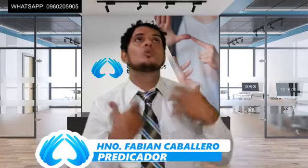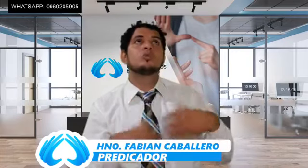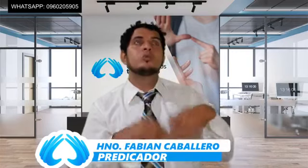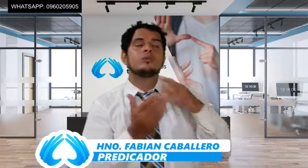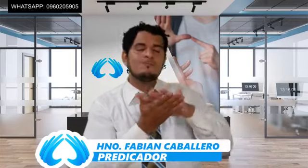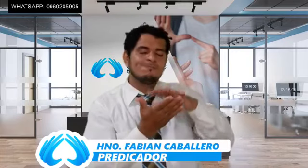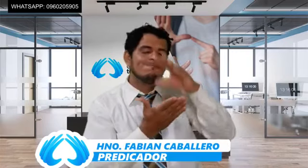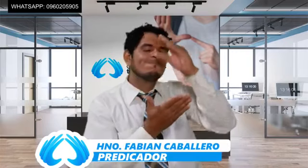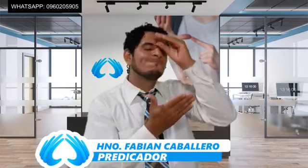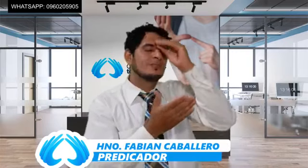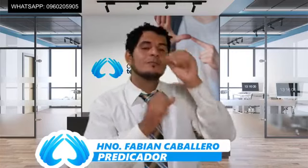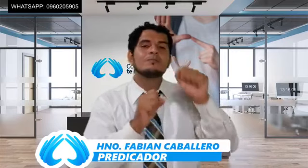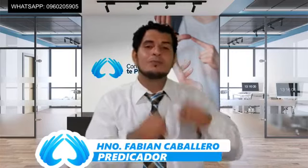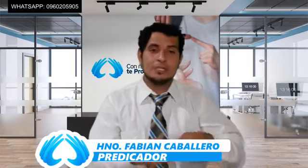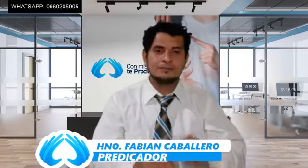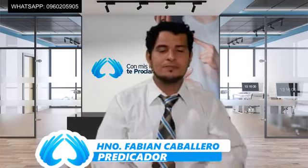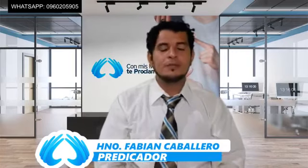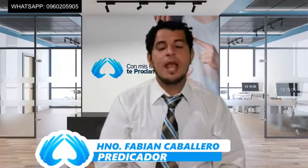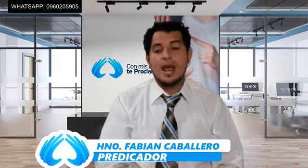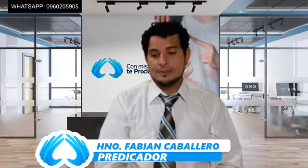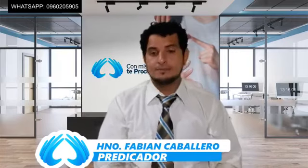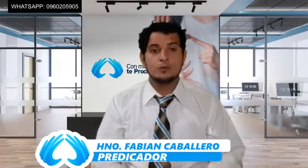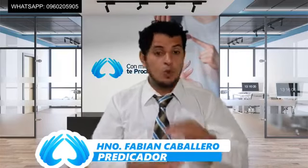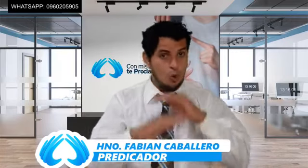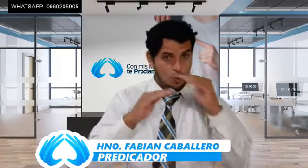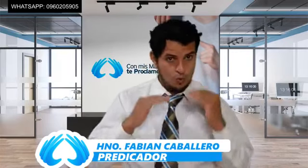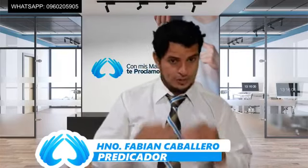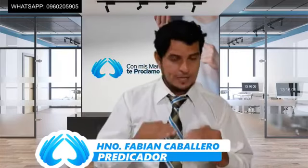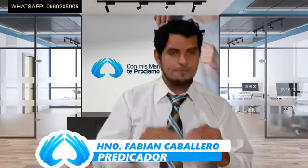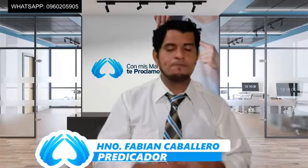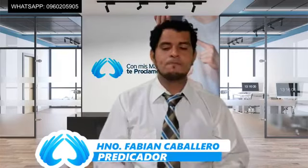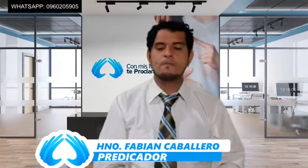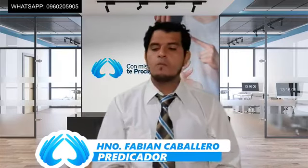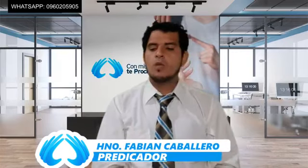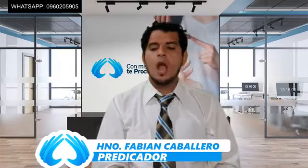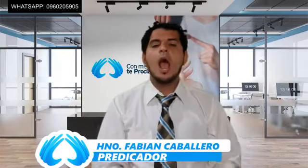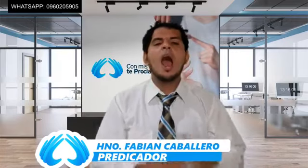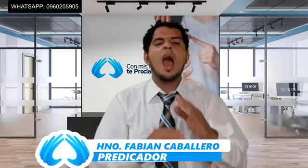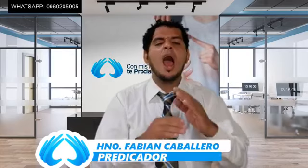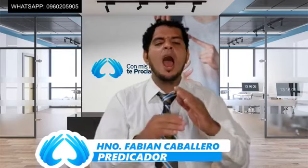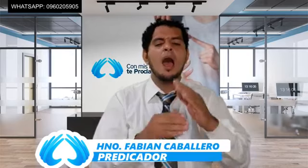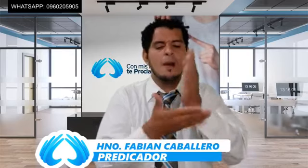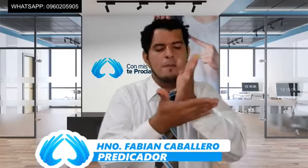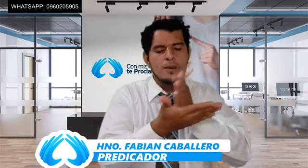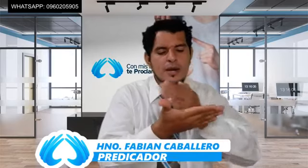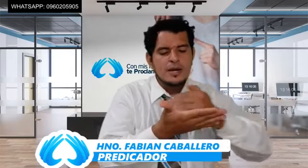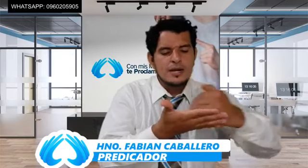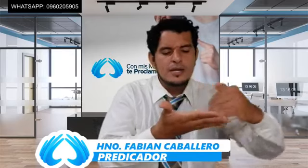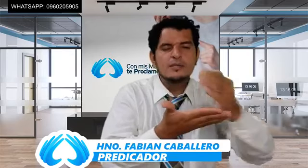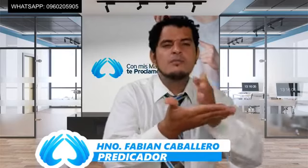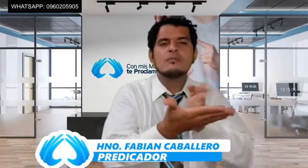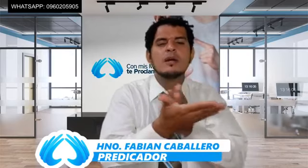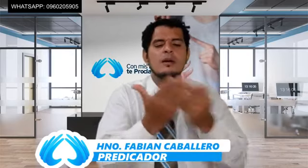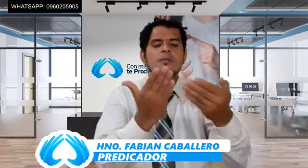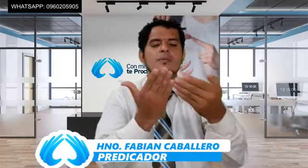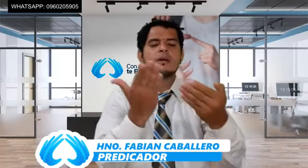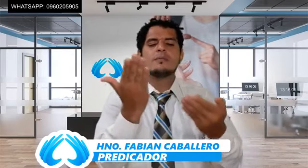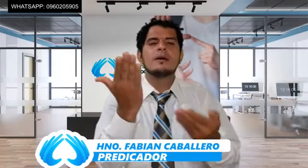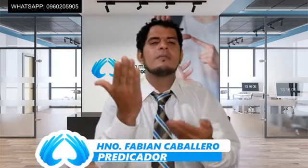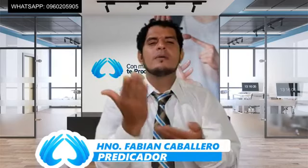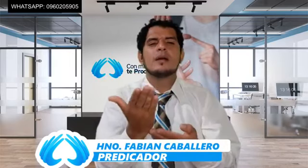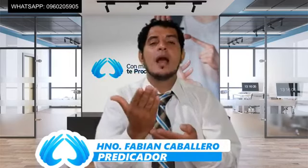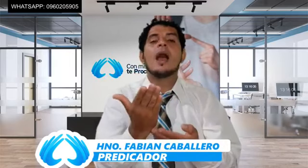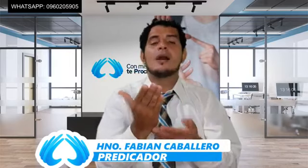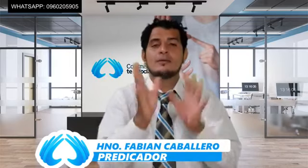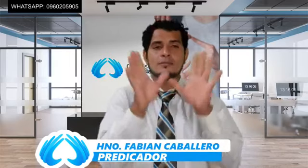Lucas 24, 46. Qué linda es la palabra del Señor Jesús. Muy bien, vamos